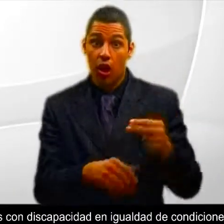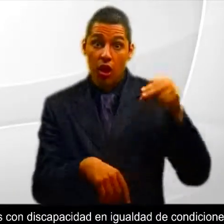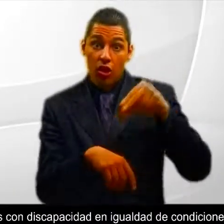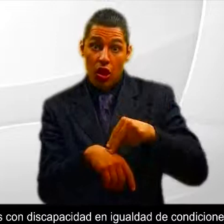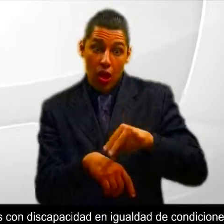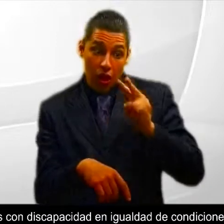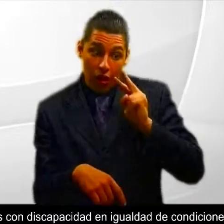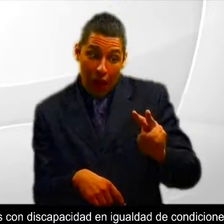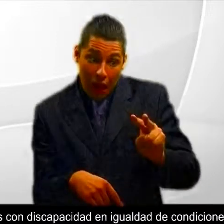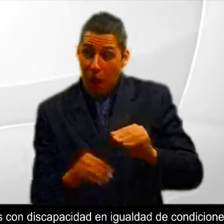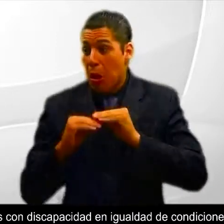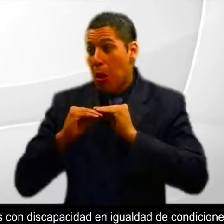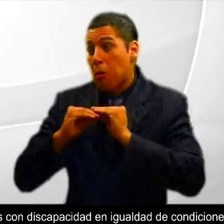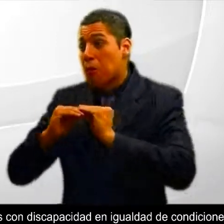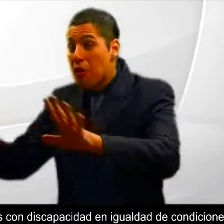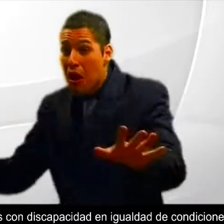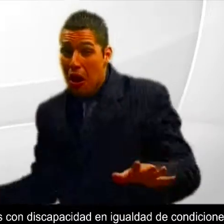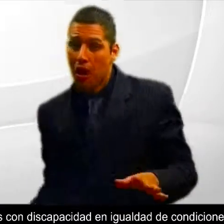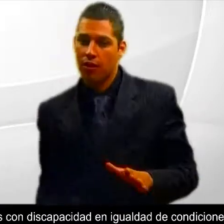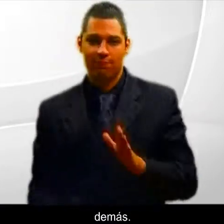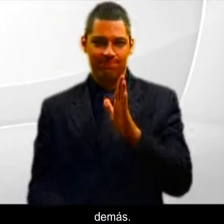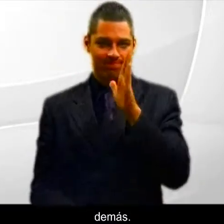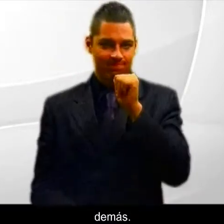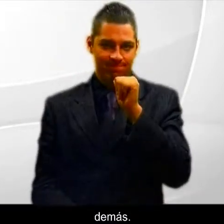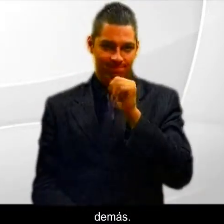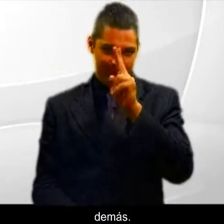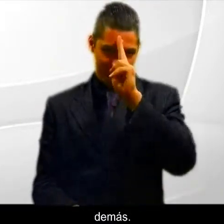las personas con discapacidad en igualdad de condiciones con las demás